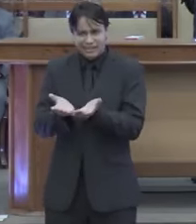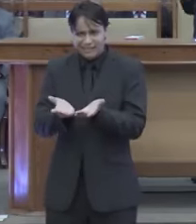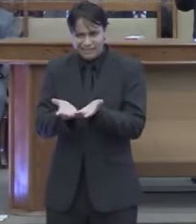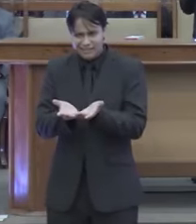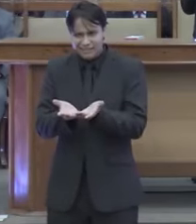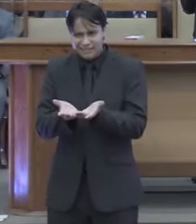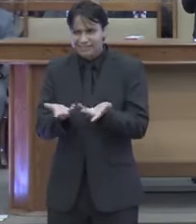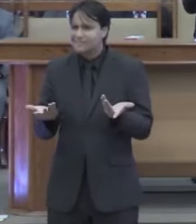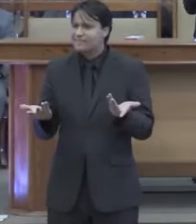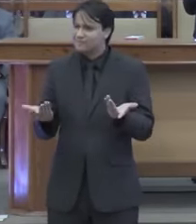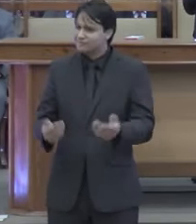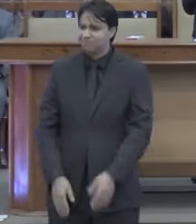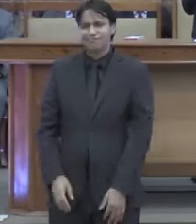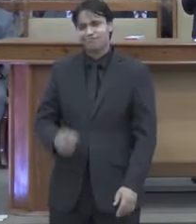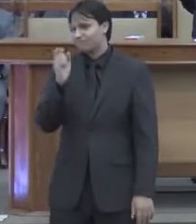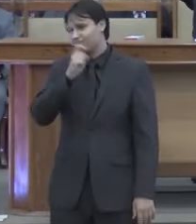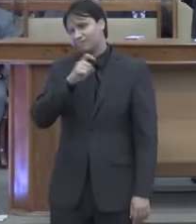É, eu tenho que dizer a verdade.